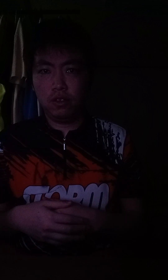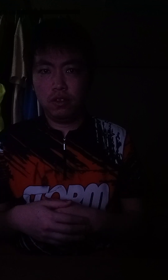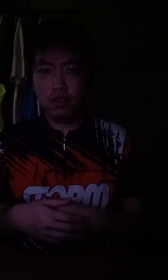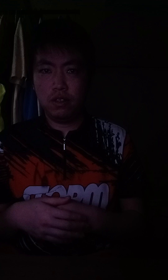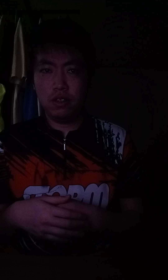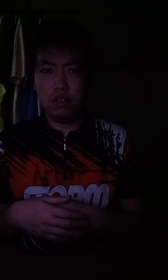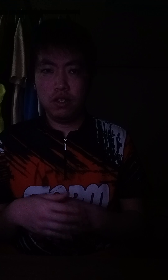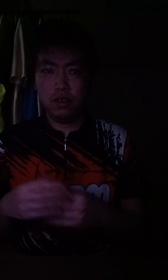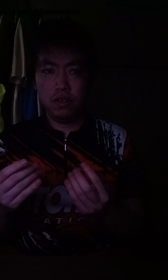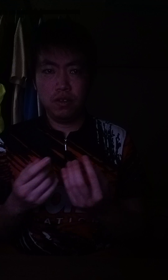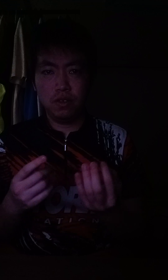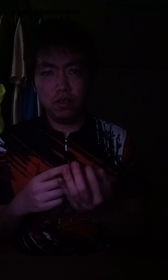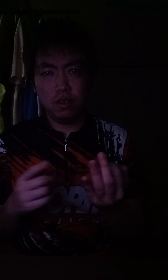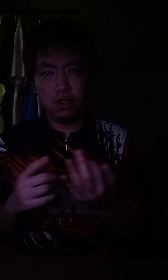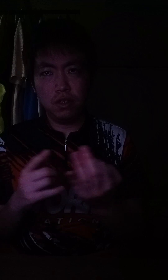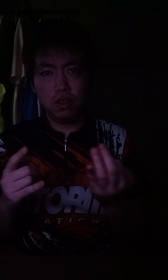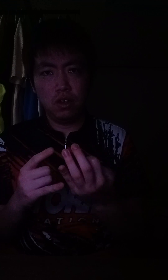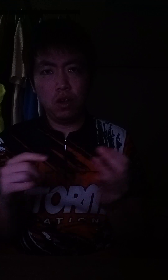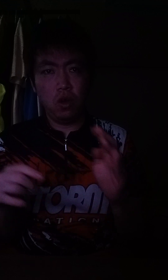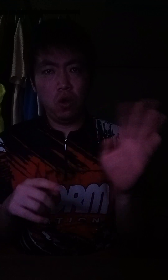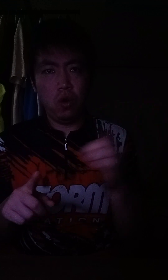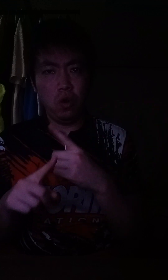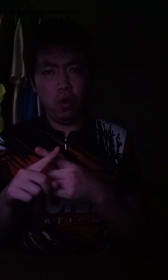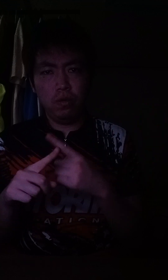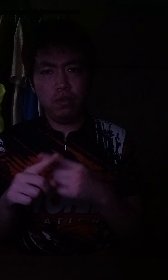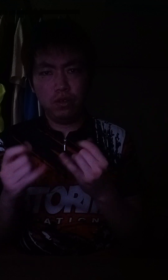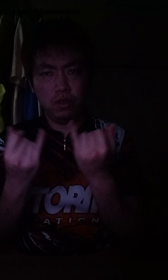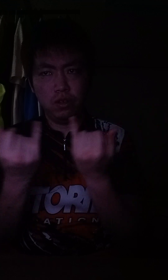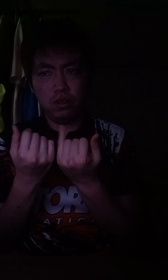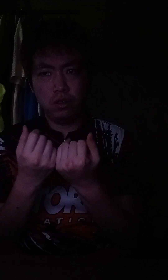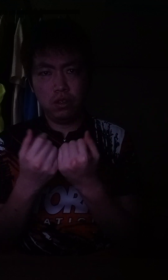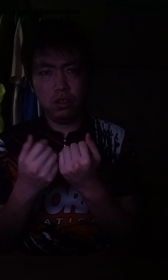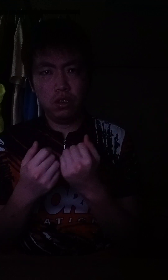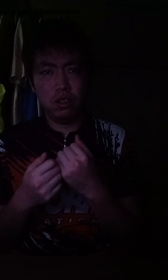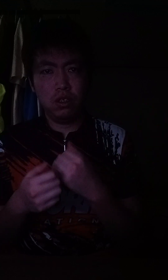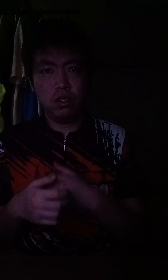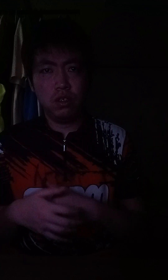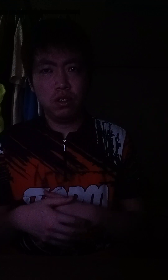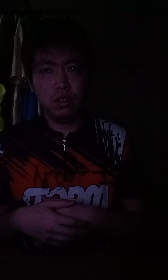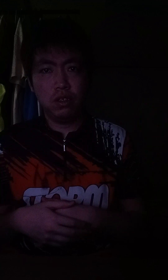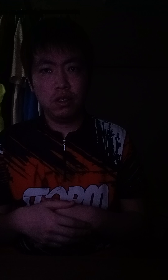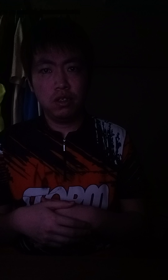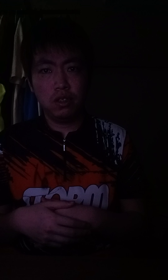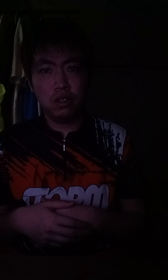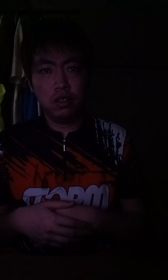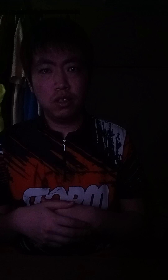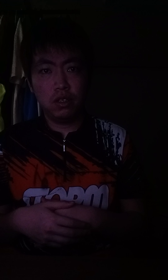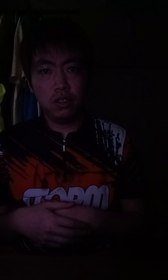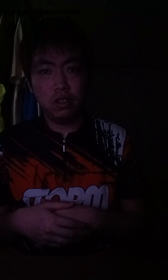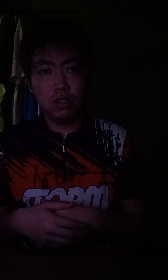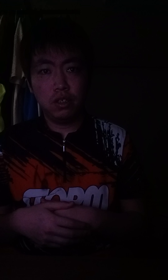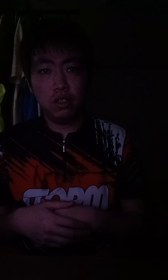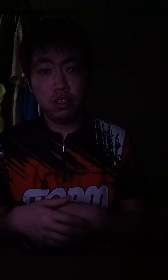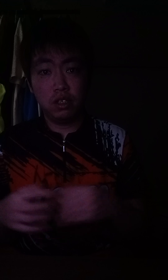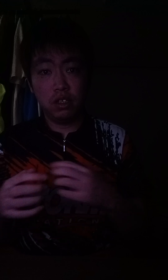멸치볶음 좀 점점 없어지고 있어. 멸치. 다 없어지면 집에 가야지.